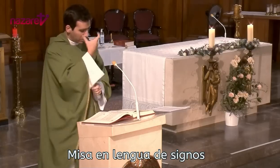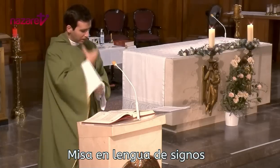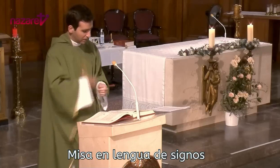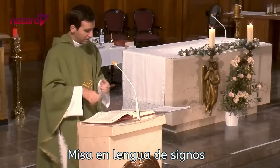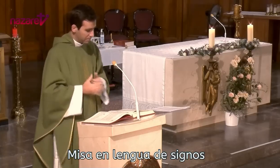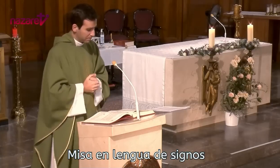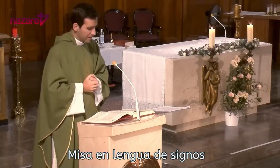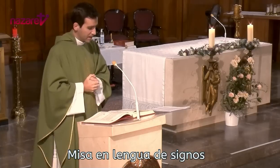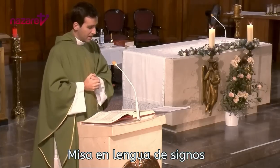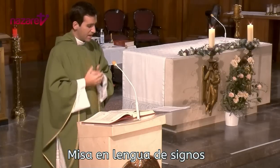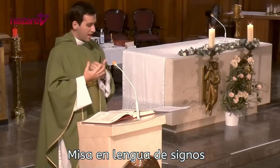pobreza.